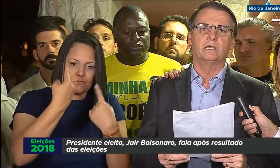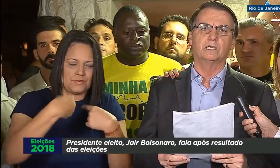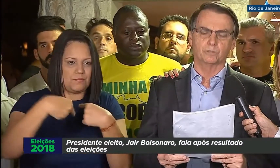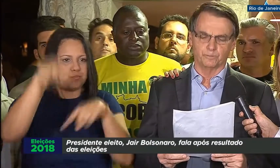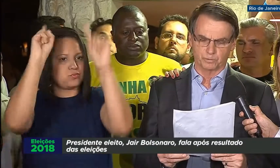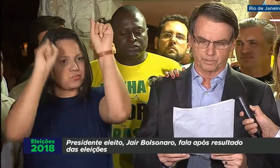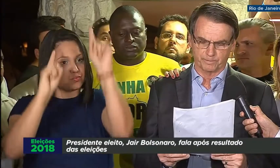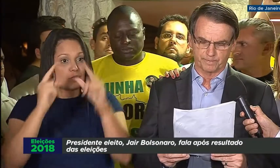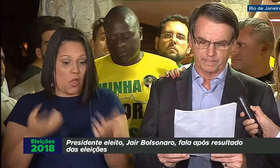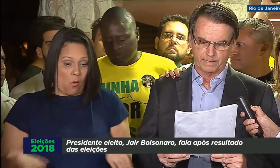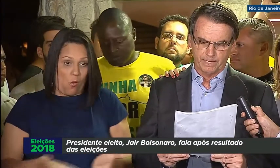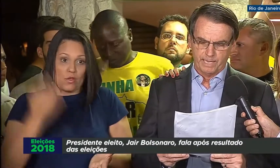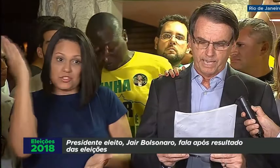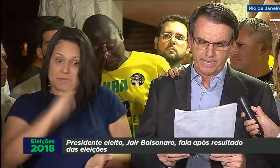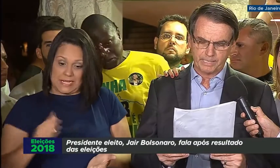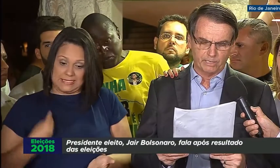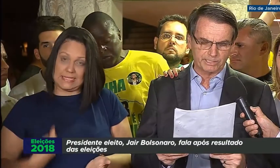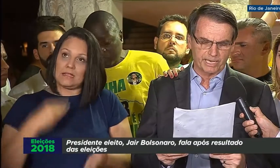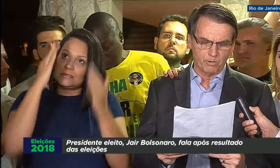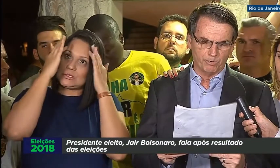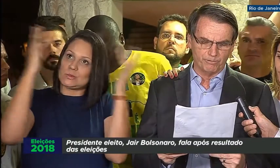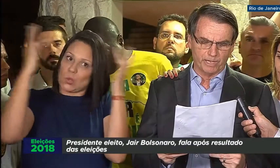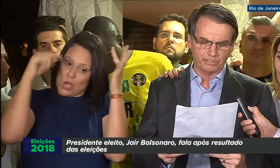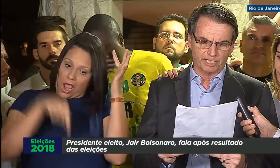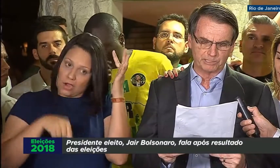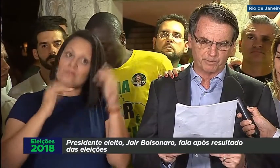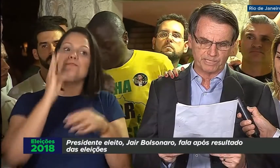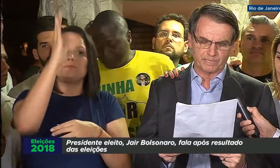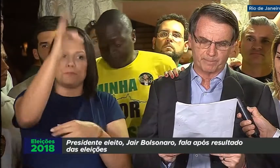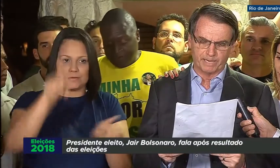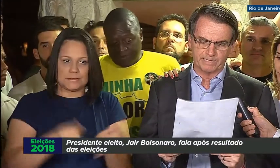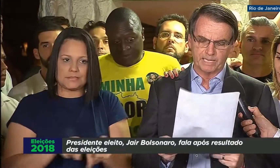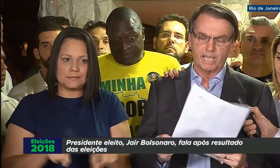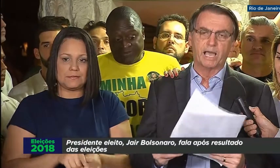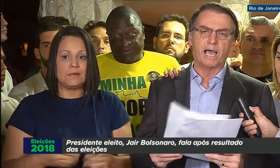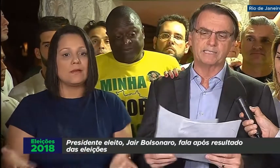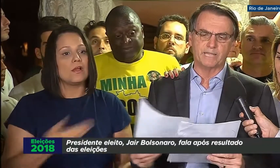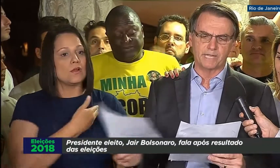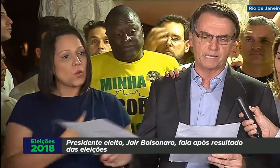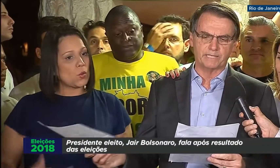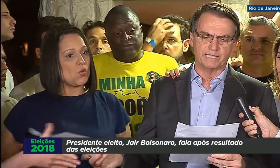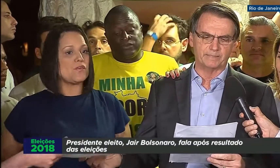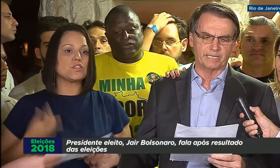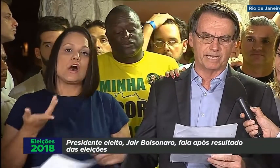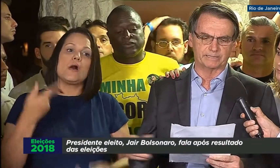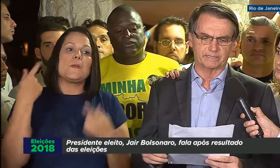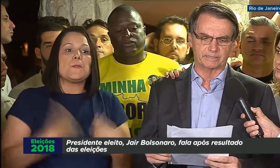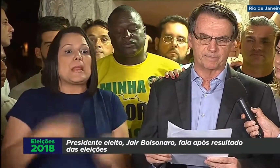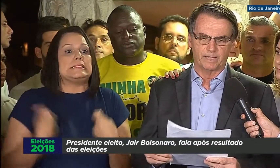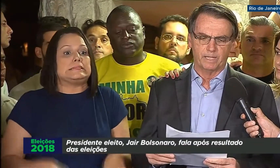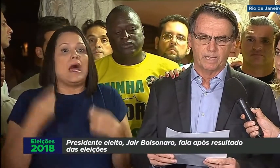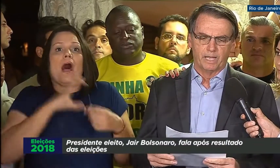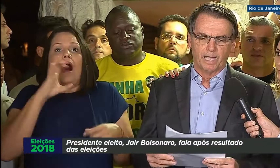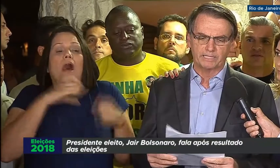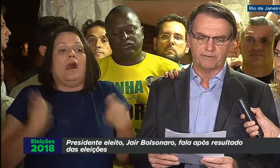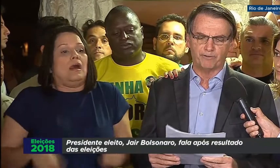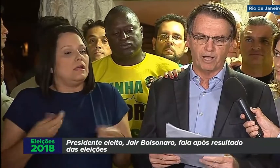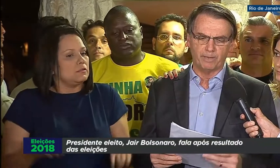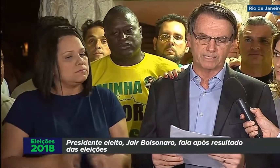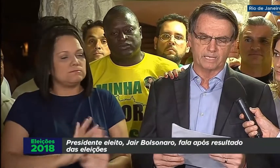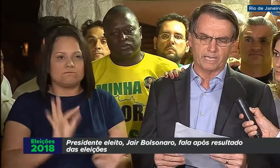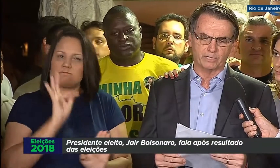presente e do futuro. Esse não será um governo de resposta apenas às necessidades imediatas.